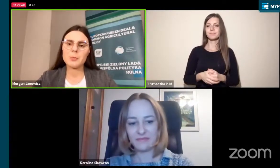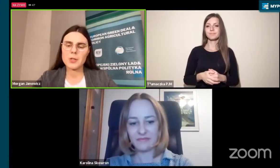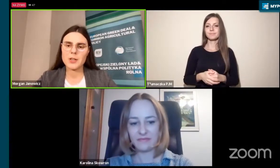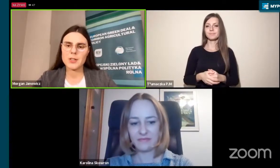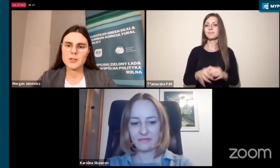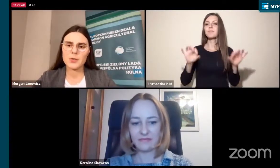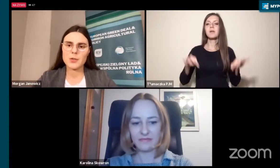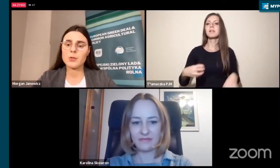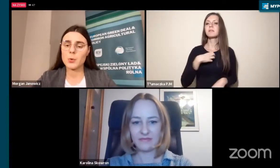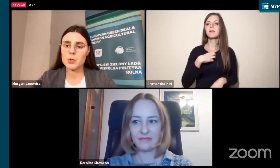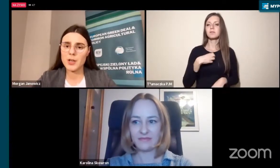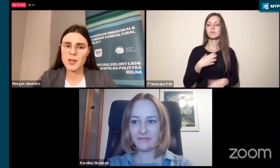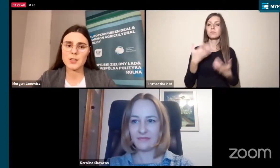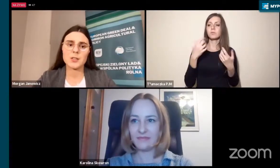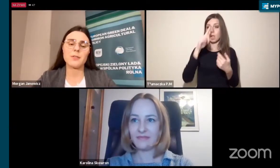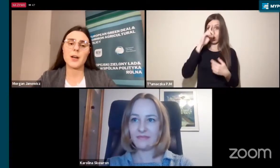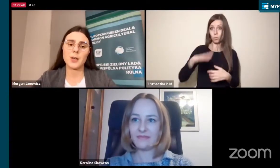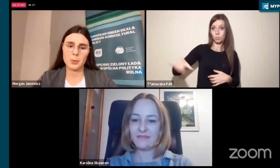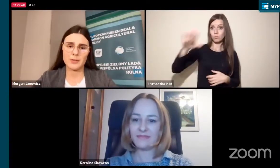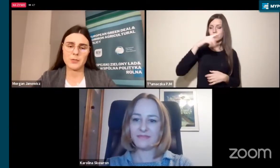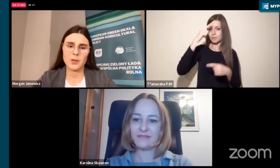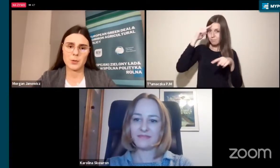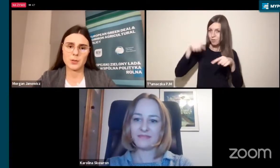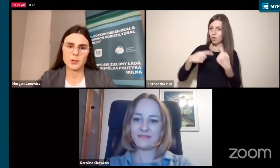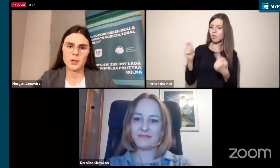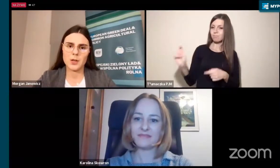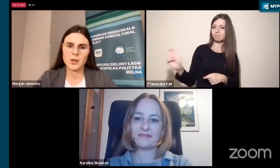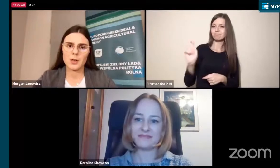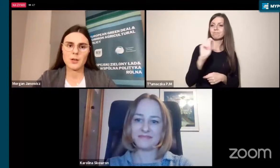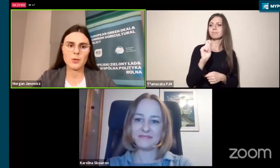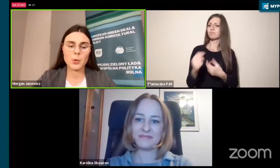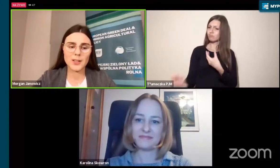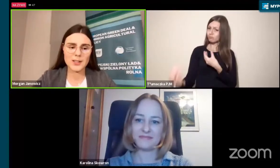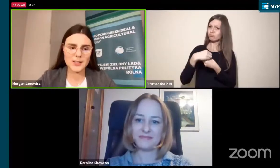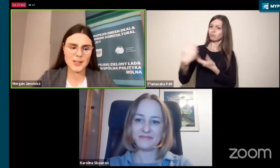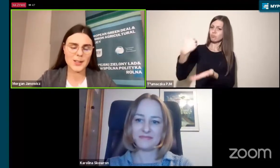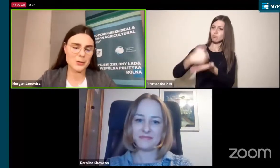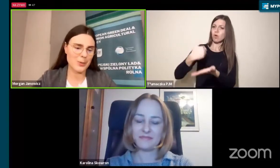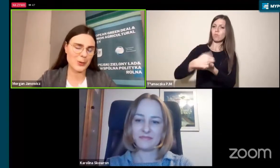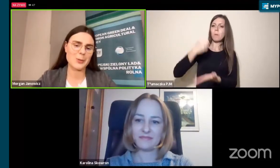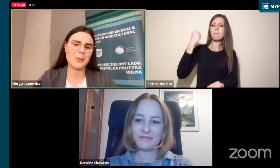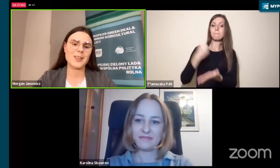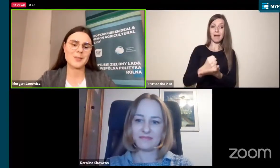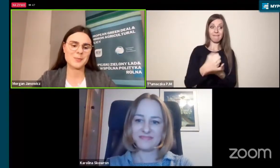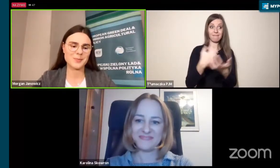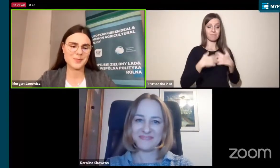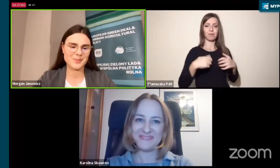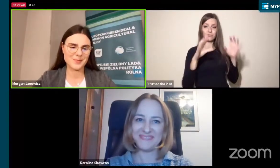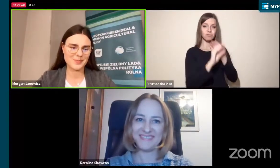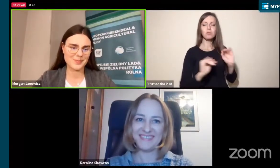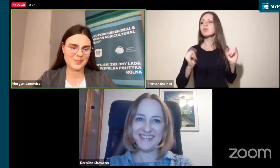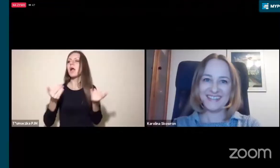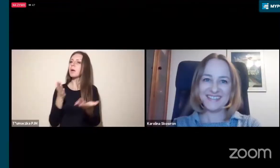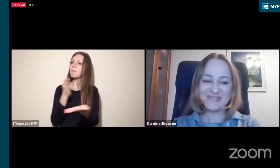jak przekonać społeczeństwo do włączenia się w walkę o prawo zwierząt? Wirtualna scena należy w pełni do Pani.